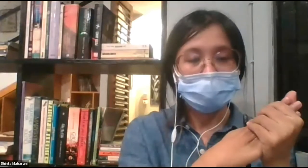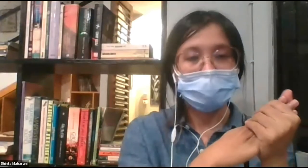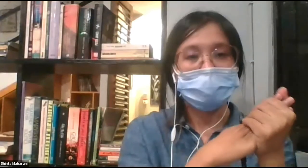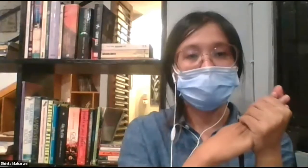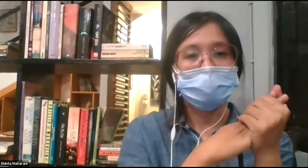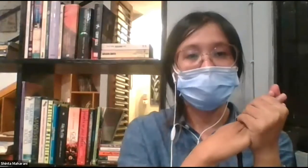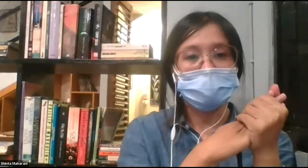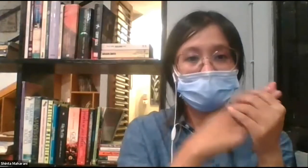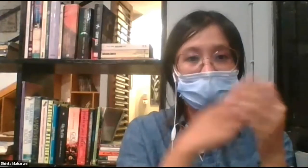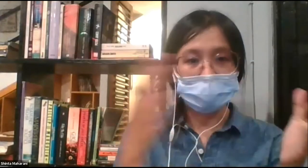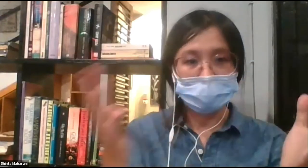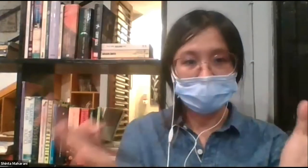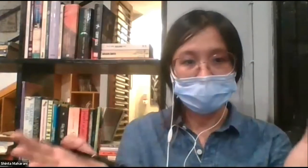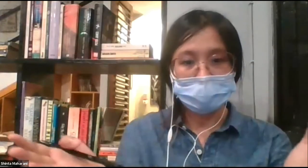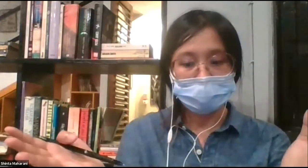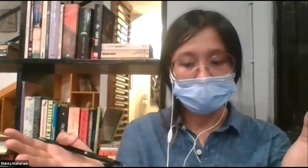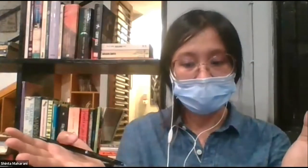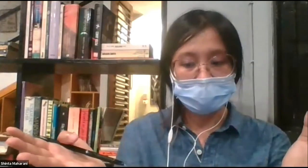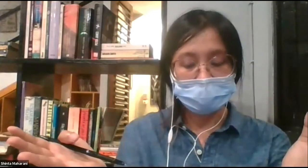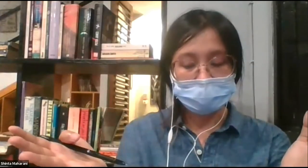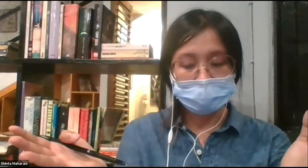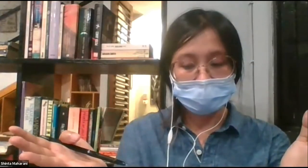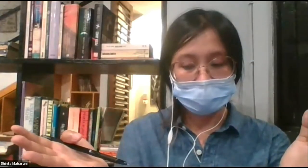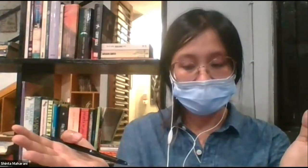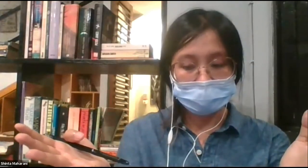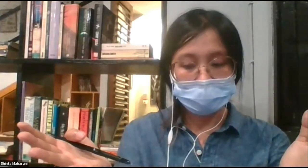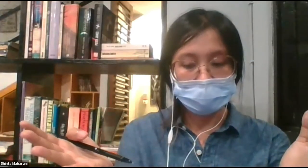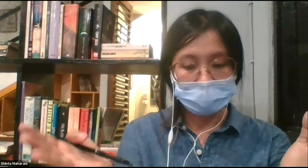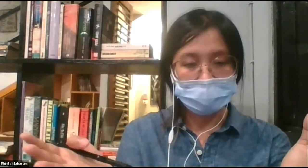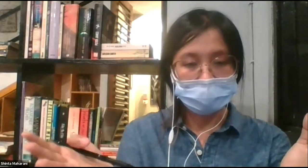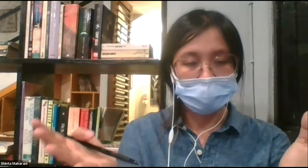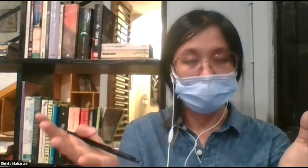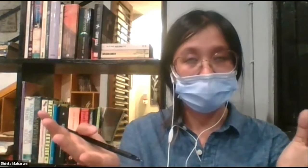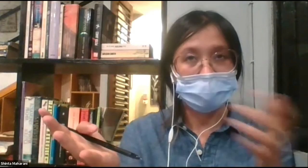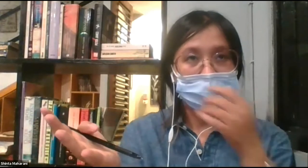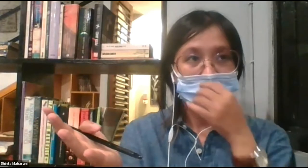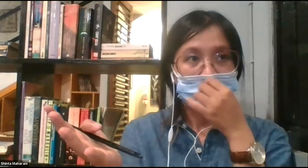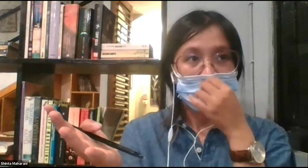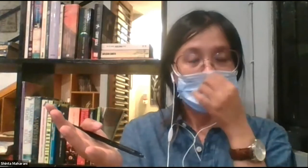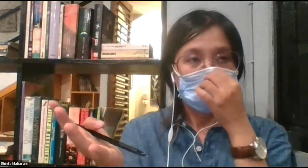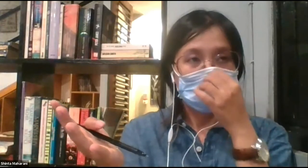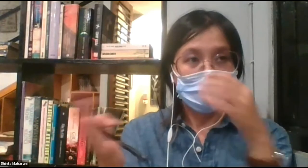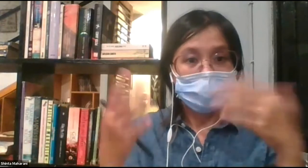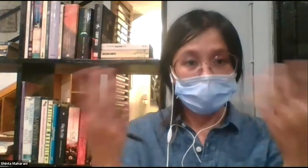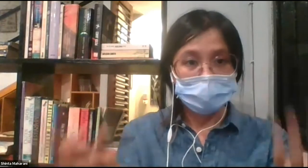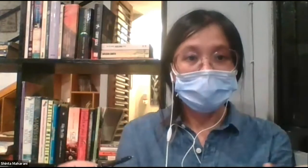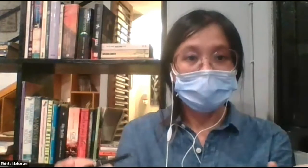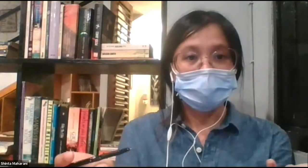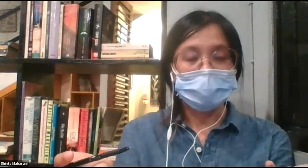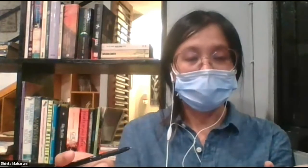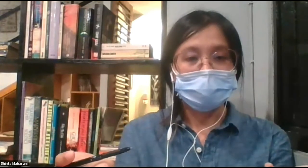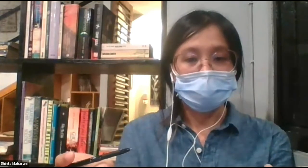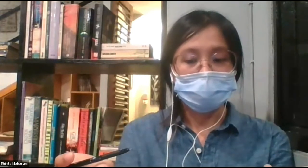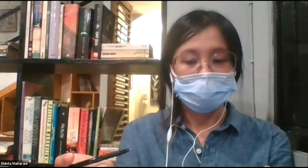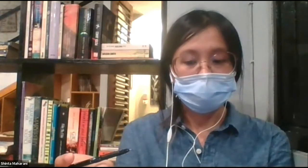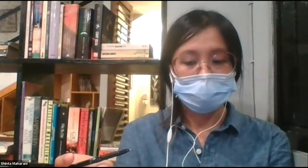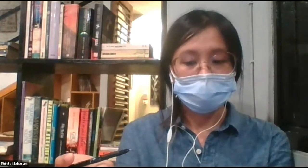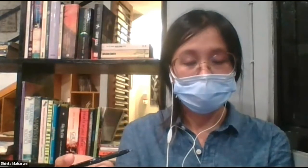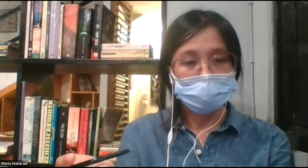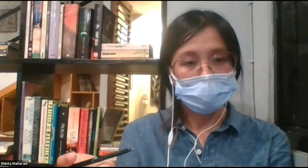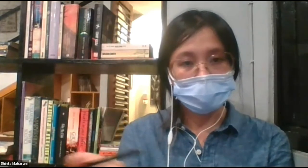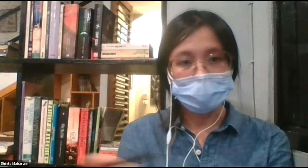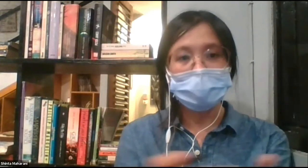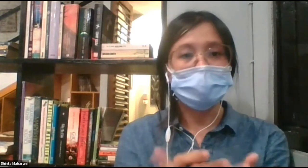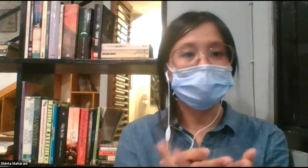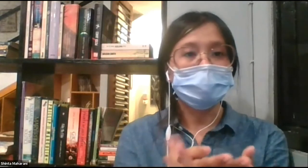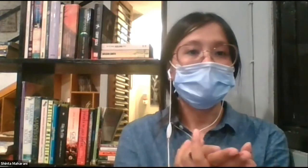online maupun misalnya kalau teman-teman punya koran atau punya media cetak gitu ya,